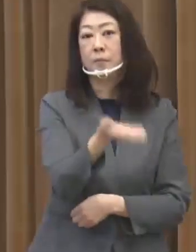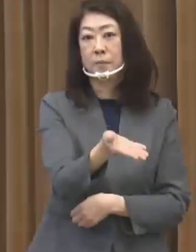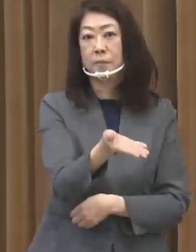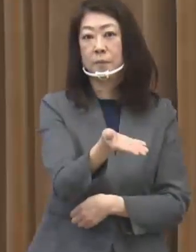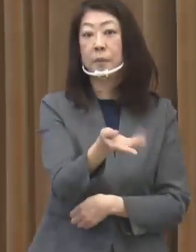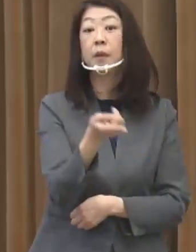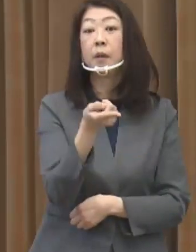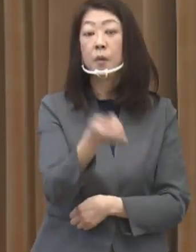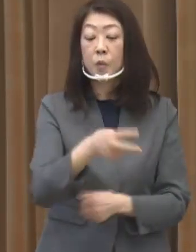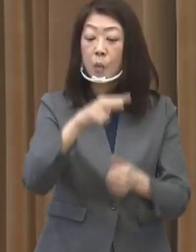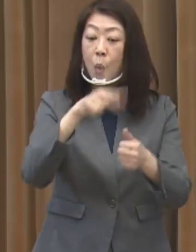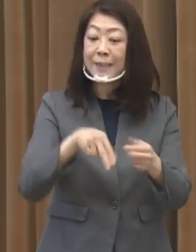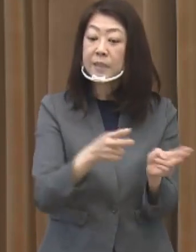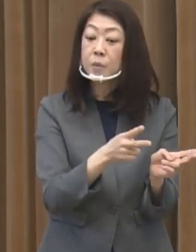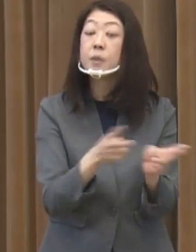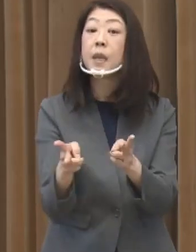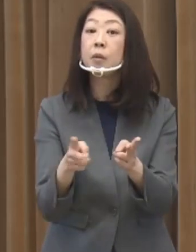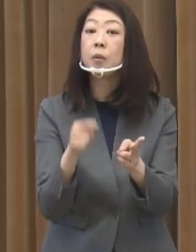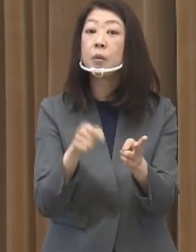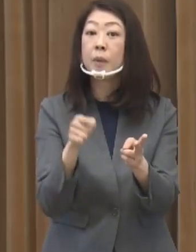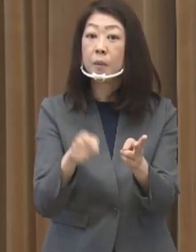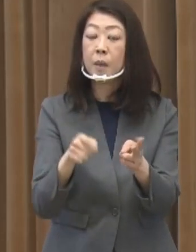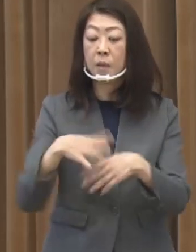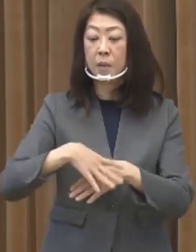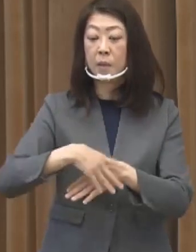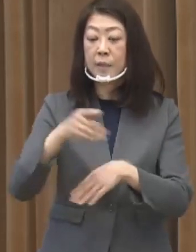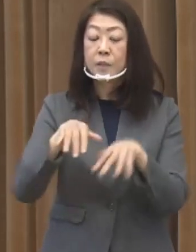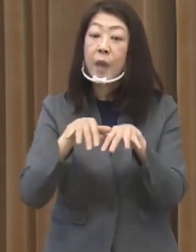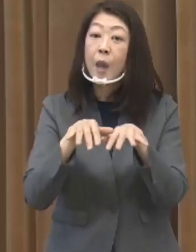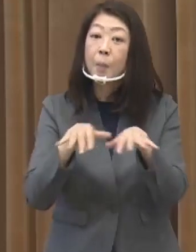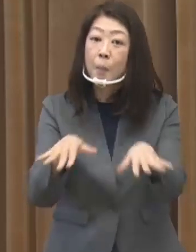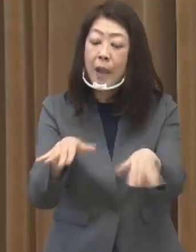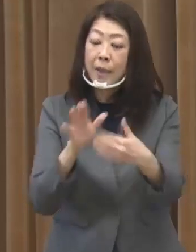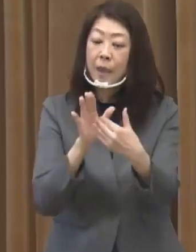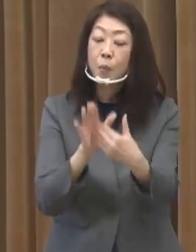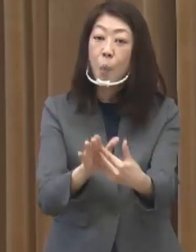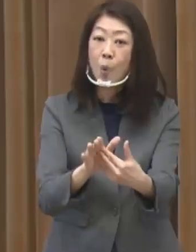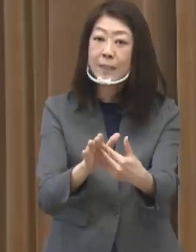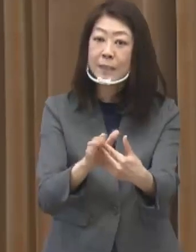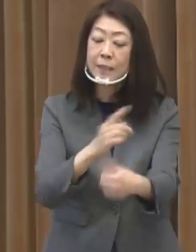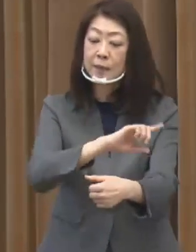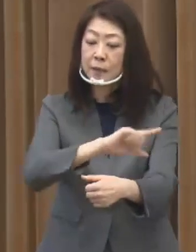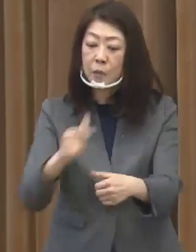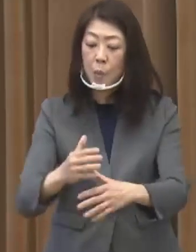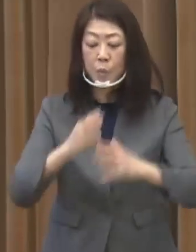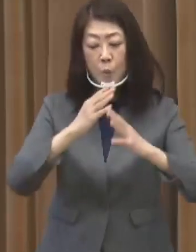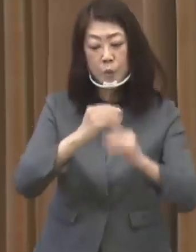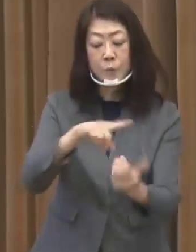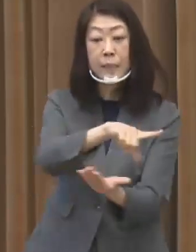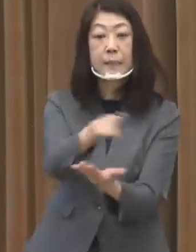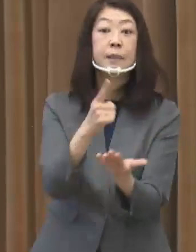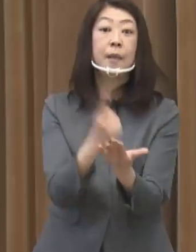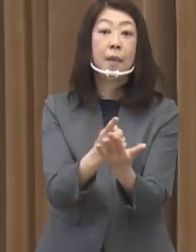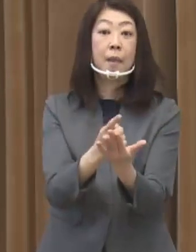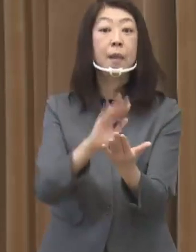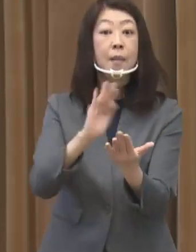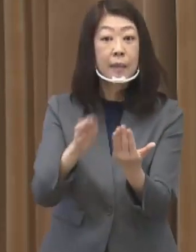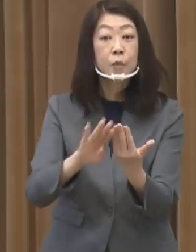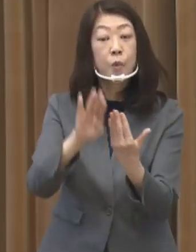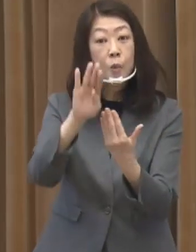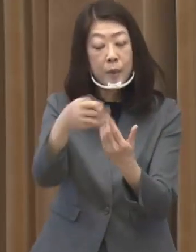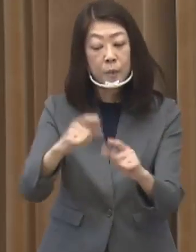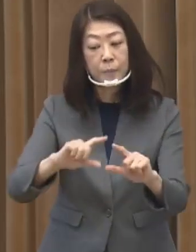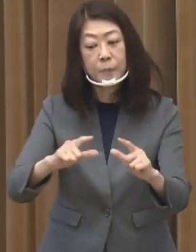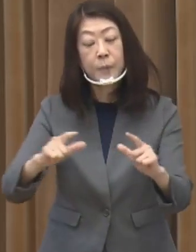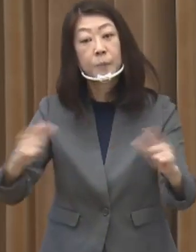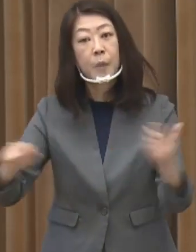の認証制度は最初はまん延防止等重点区域になりますが、それ以外の地域にも順次拡大